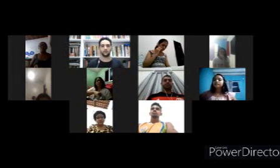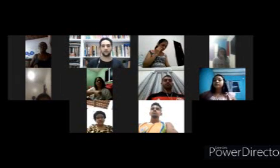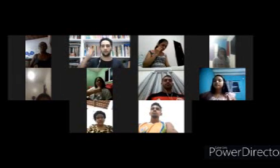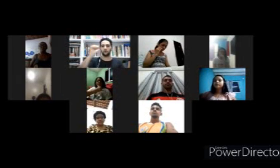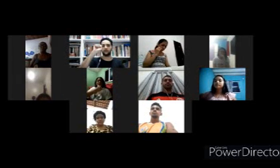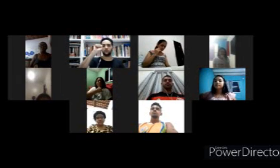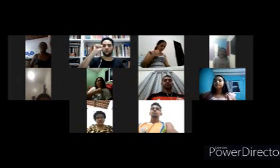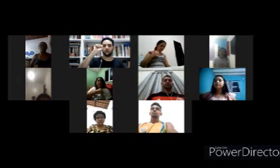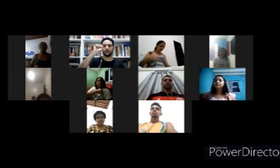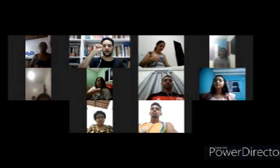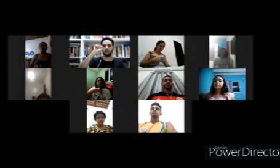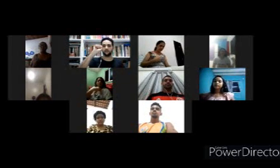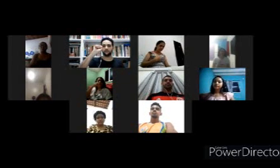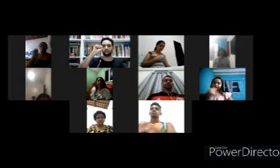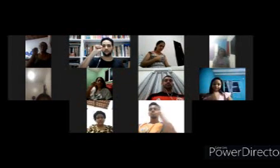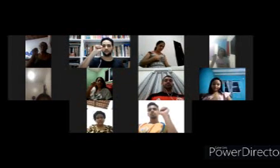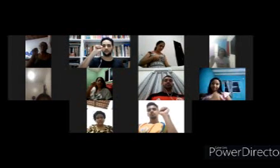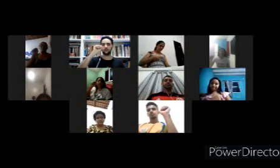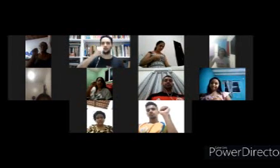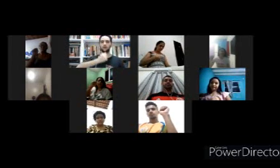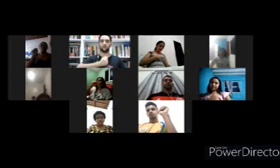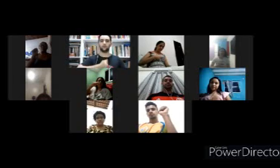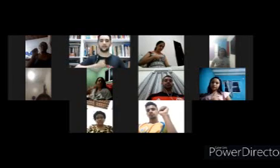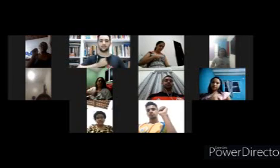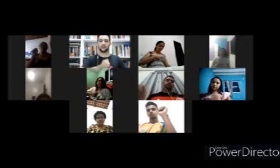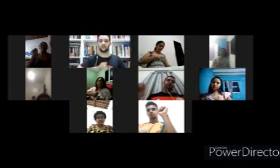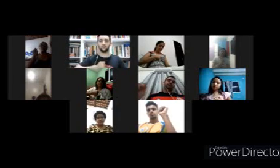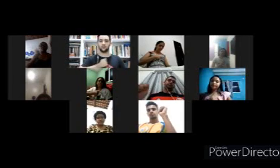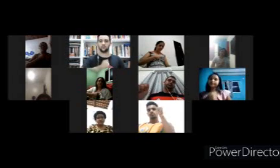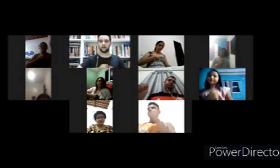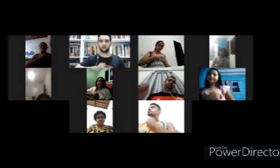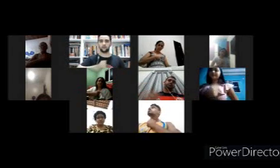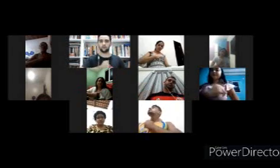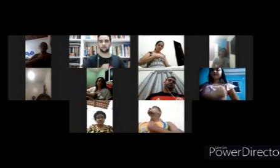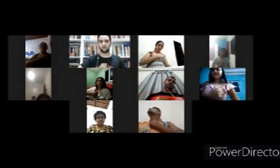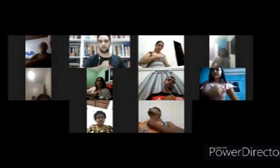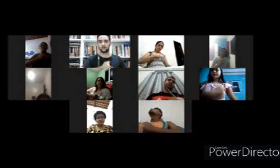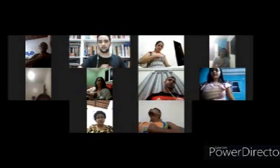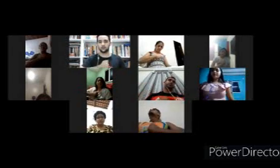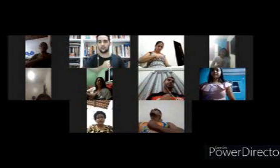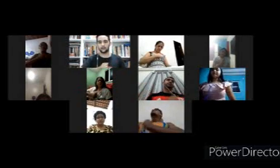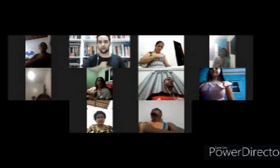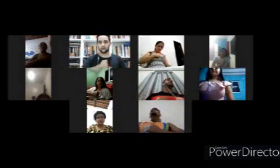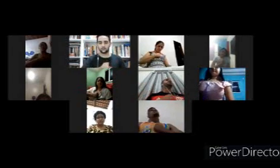Saudade. Configuração de mão em A. Eu vou passar aqui no meio do peito. Saudade.